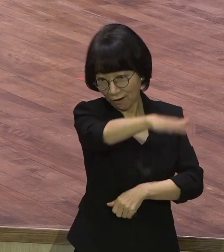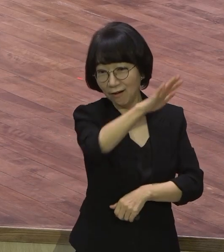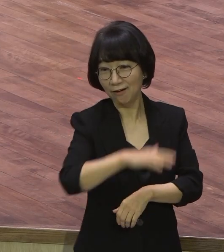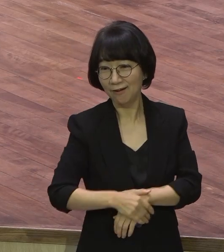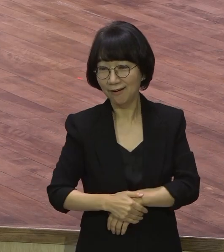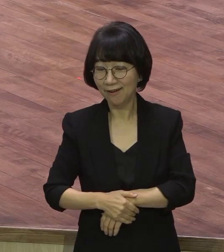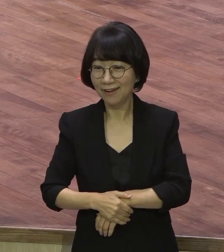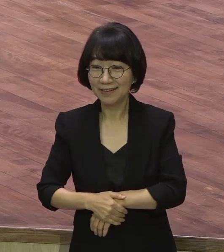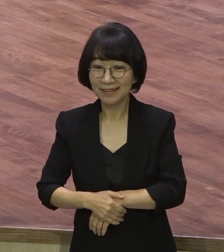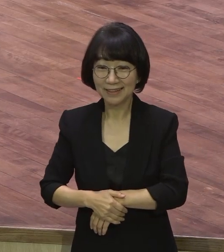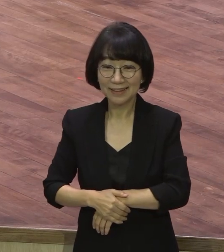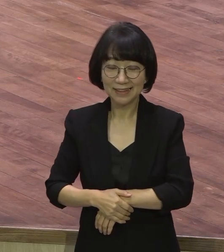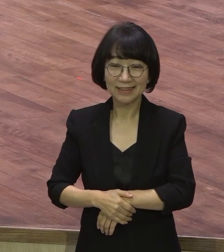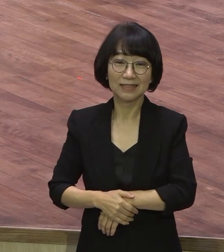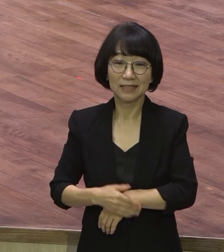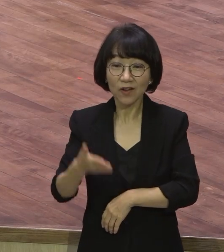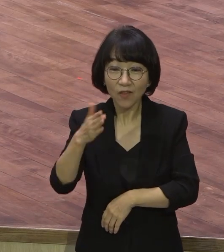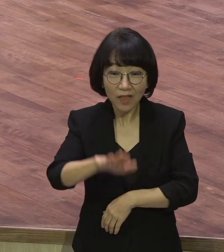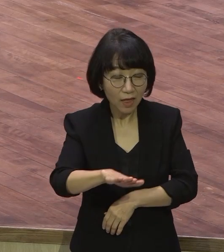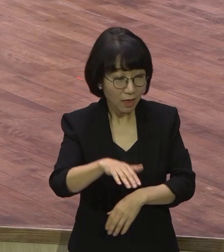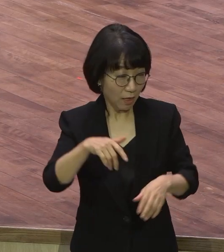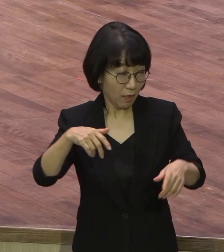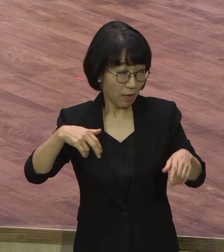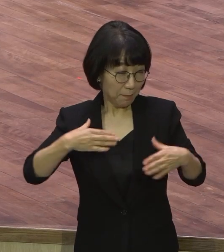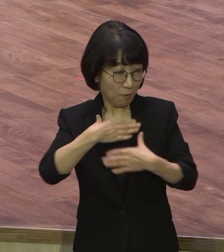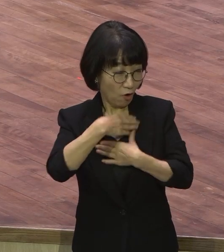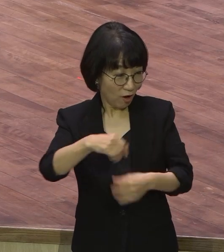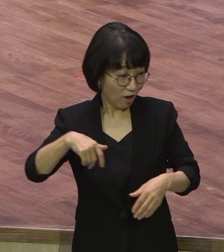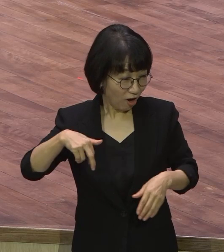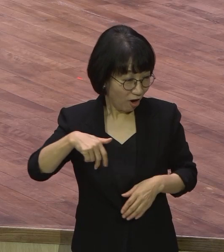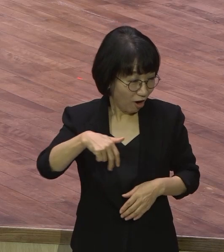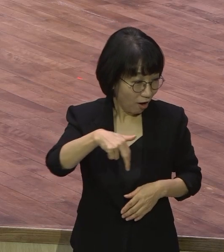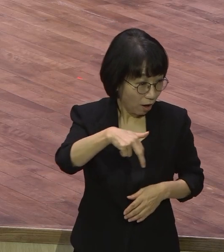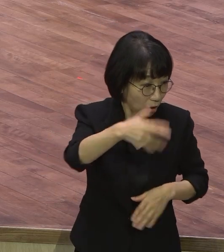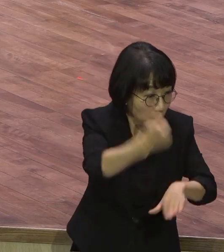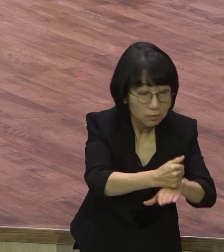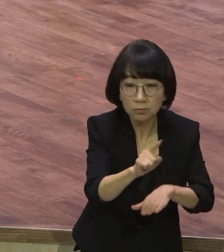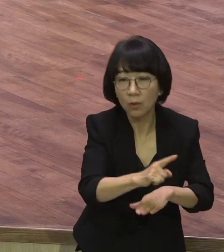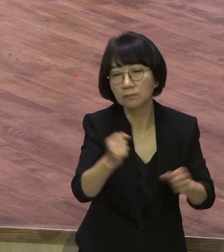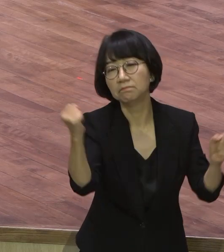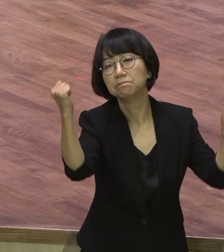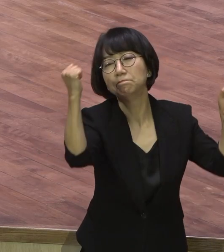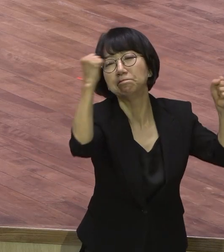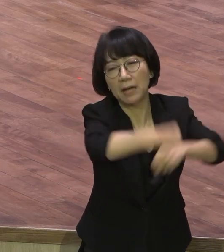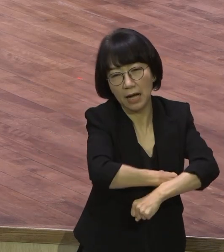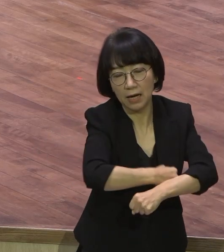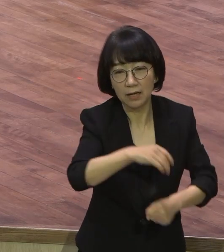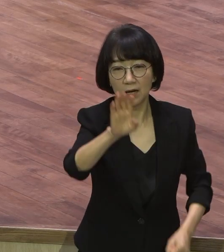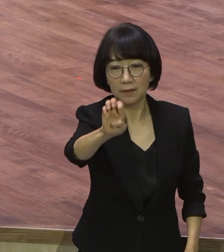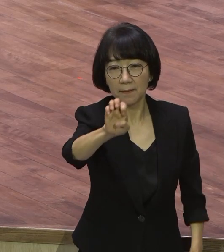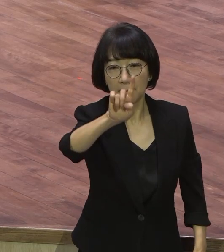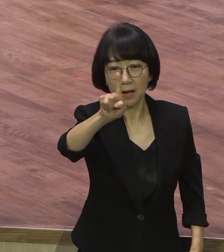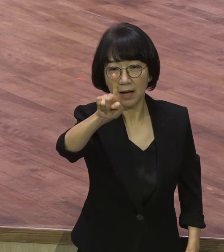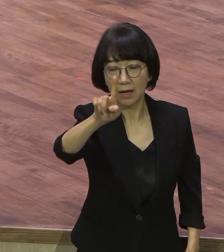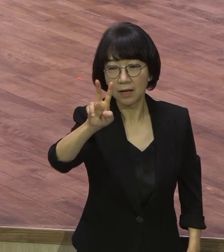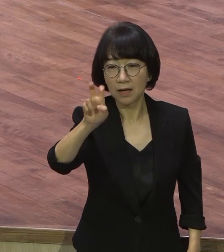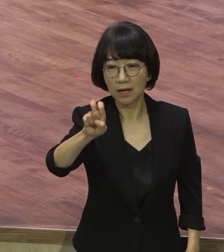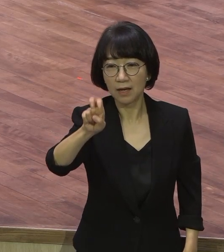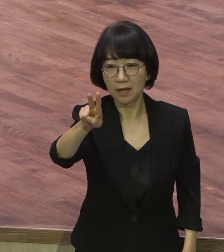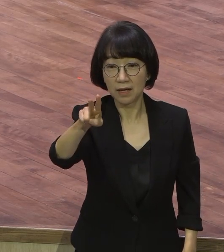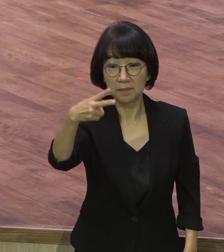그런데 그 길은 끝이 뭐예요? 안타깝게도 파멸입니다. 파멸. 완전